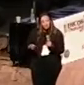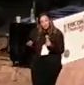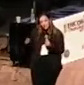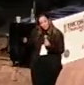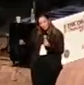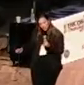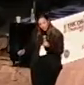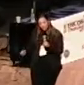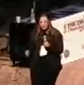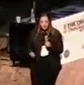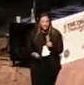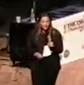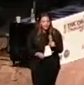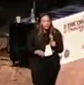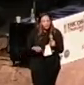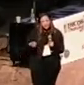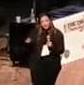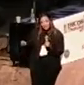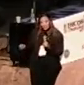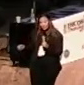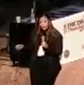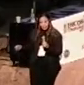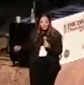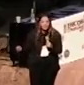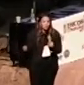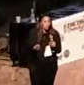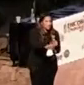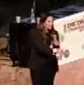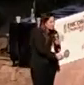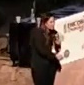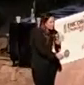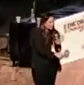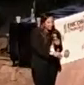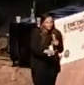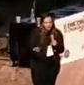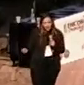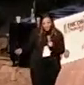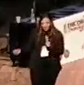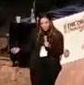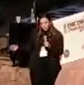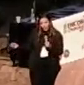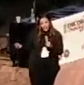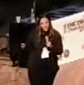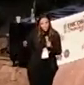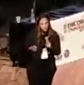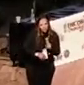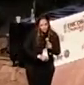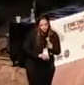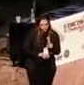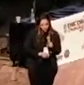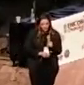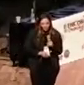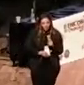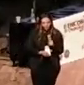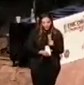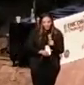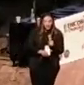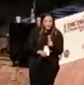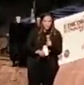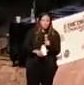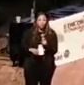que a nossa secretária entenda que a discussão que a Sandra às vezes traz não é exclusiva do Rio de